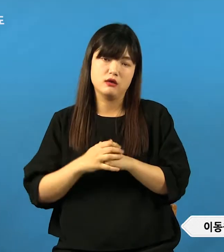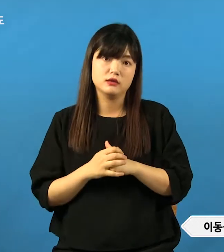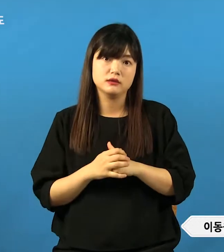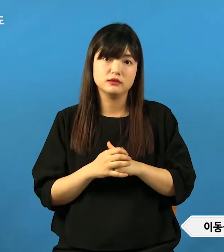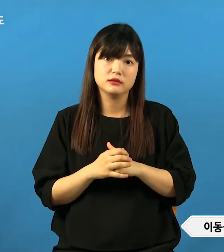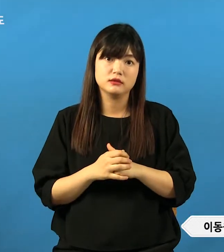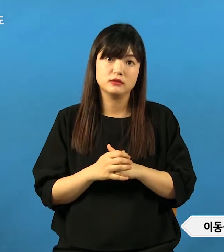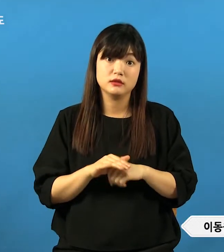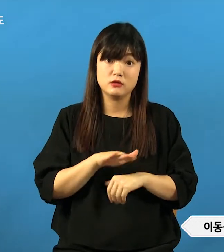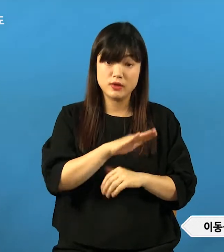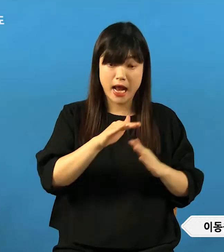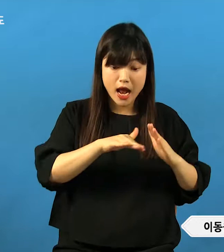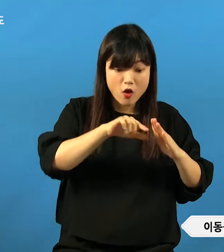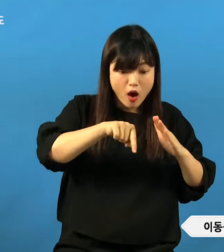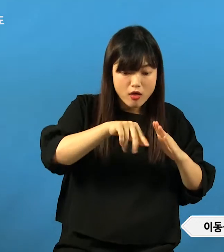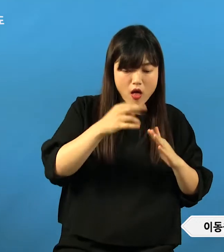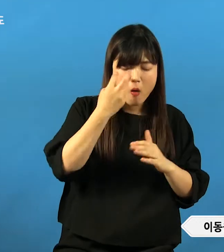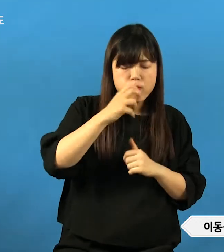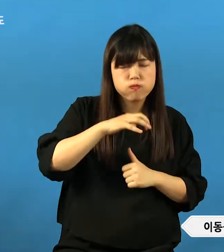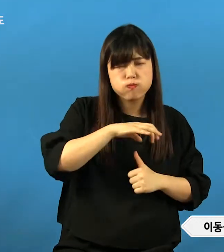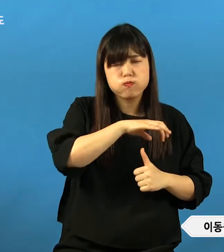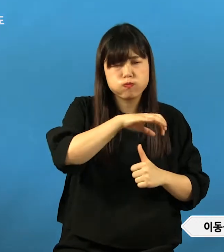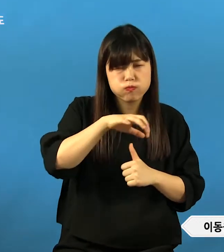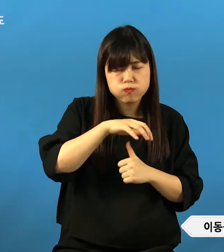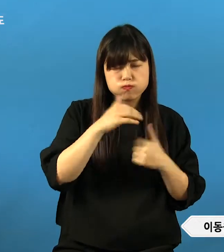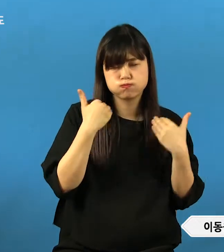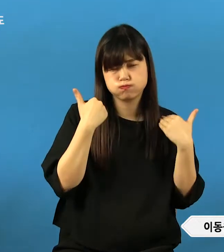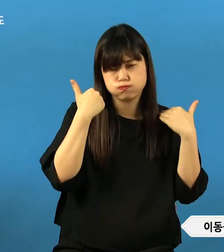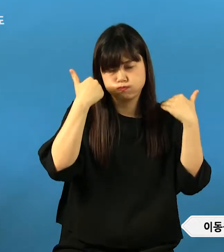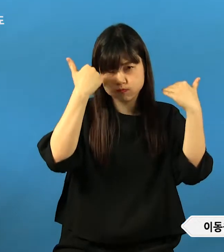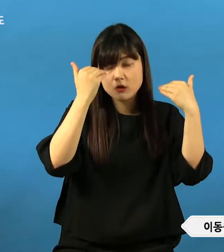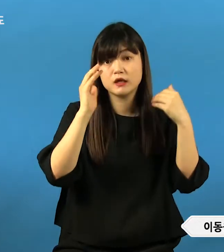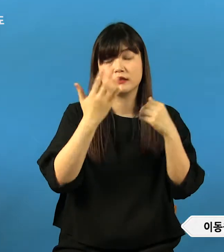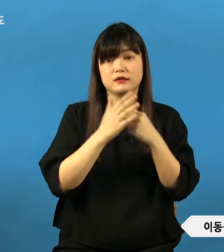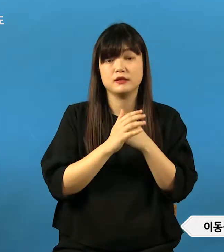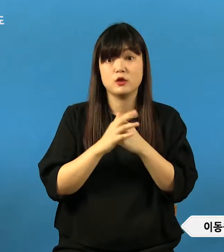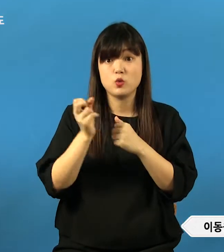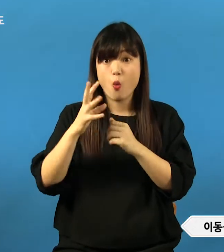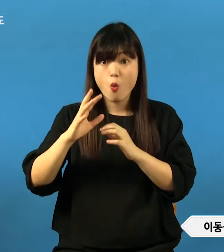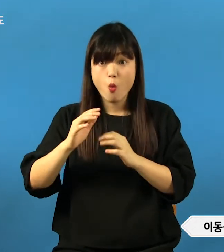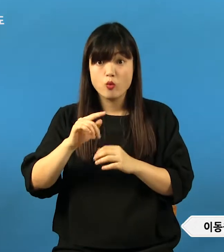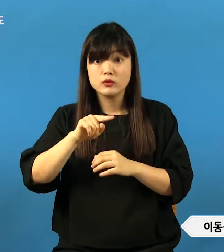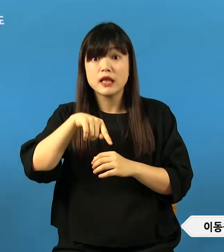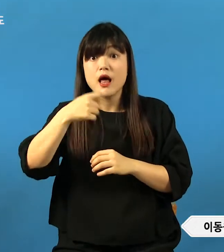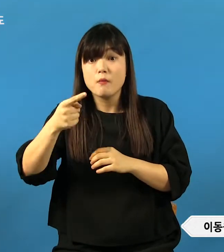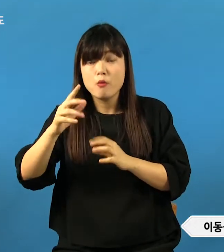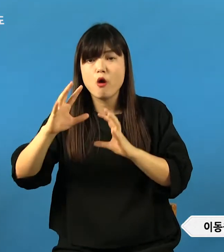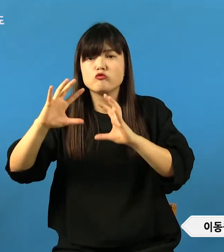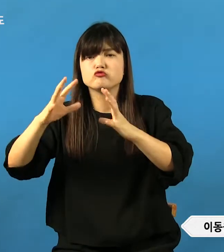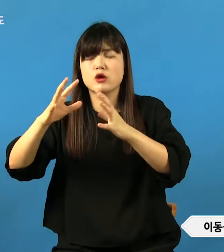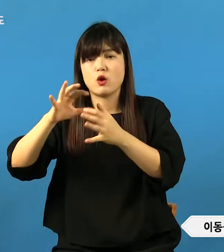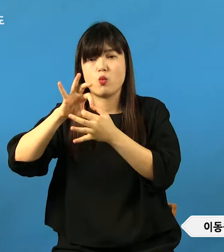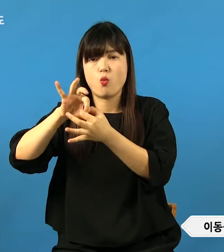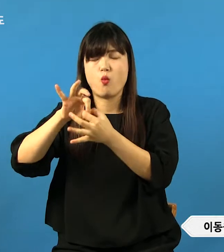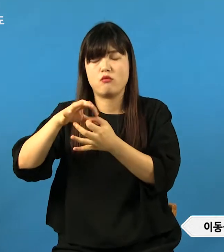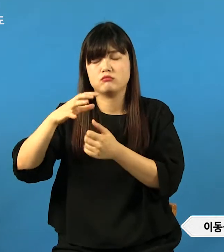국가입니다. 우리는 가정 안에서 보호받으며 자라갑니다. 또 국가를 통해